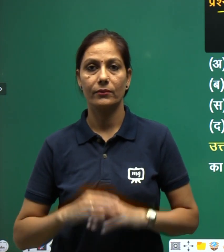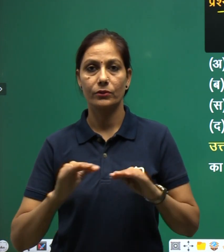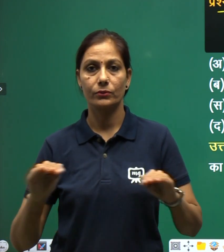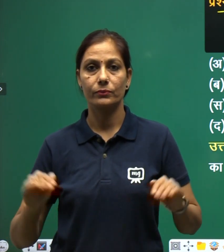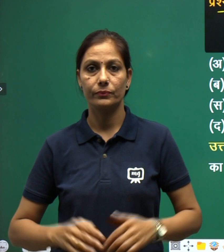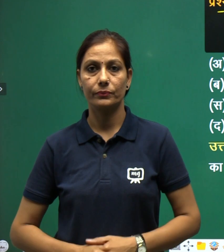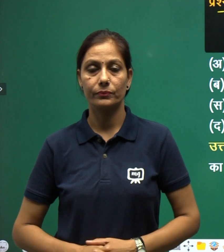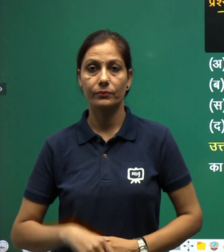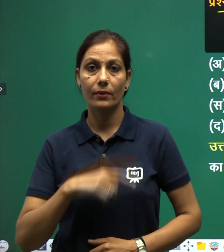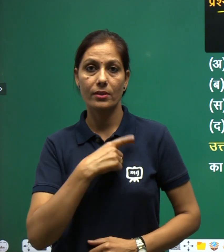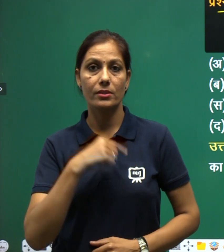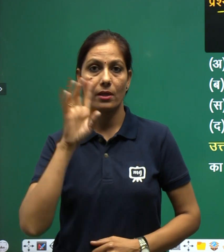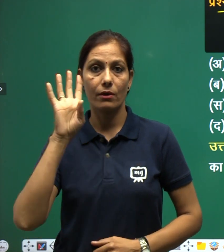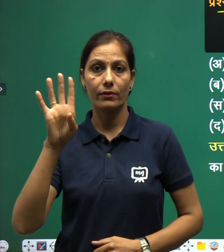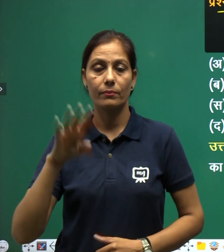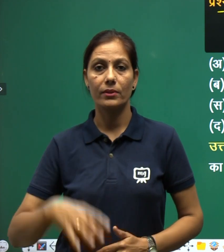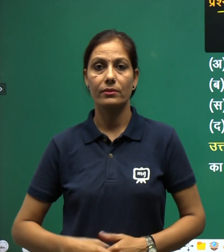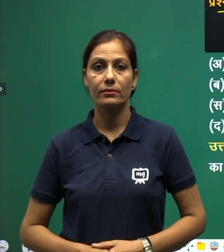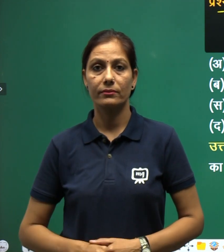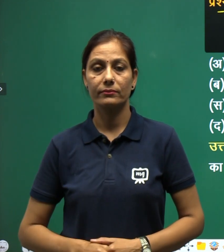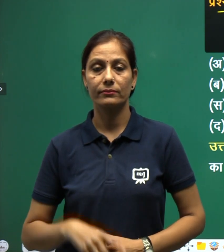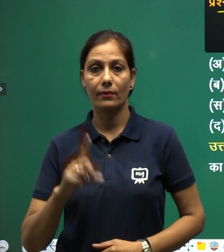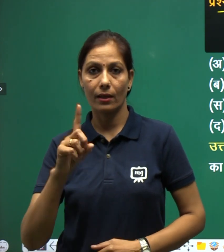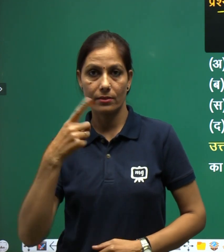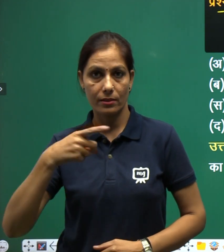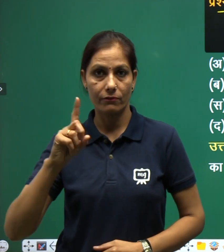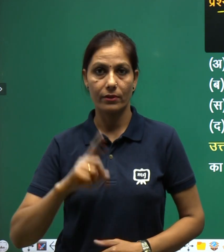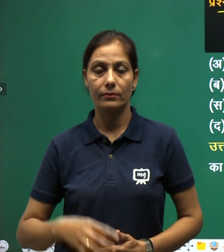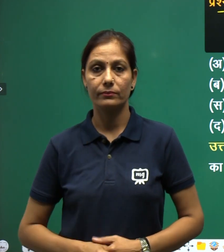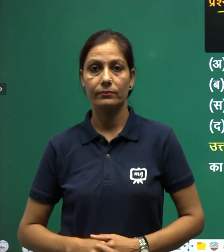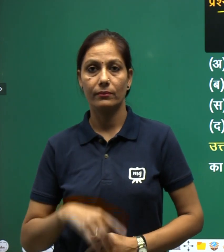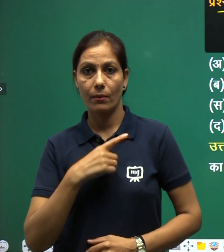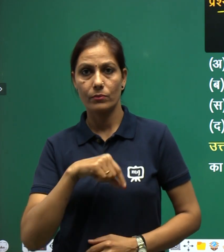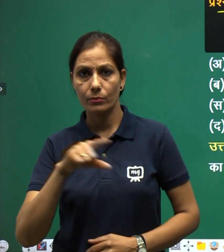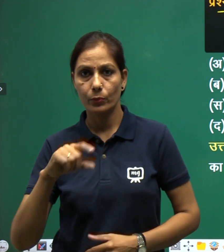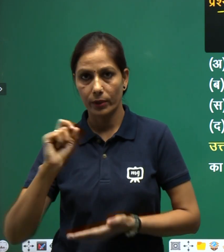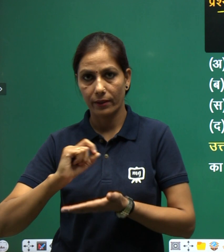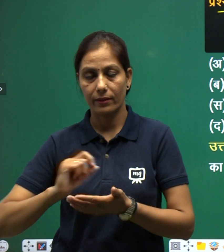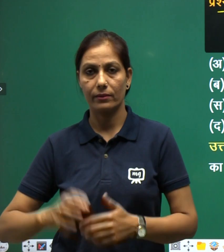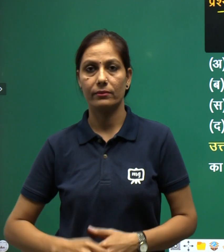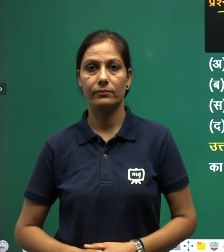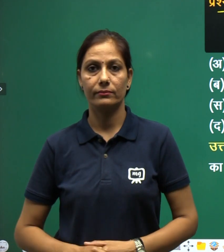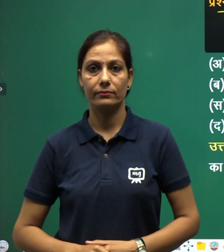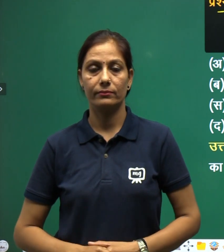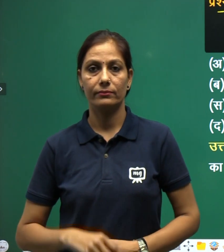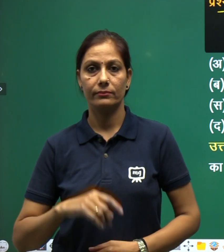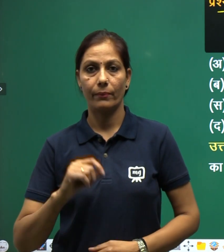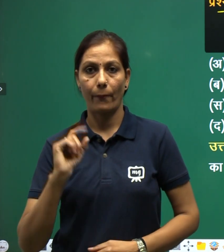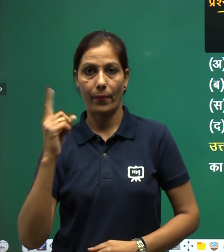बच्चों, इन 4 विकल्प में से एक सही विकल्प आपको लिखना है।